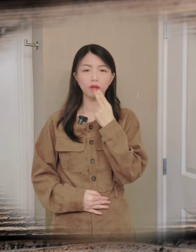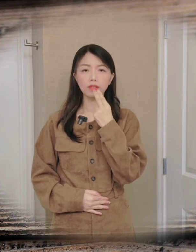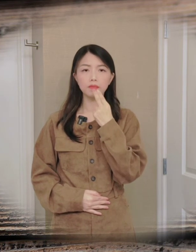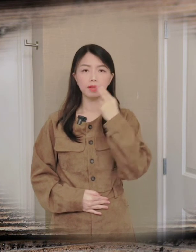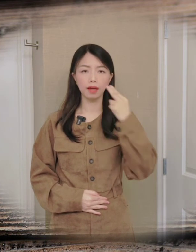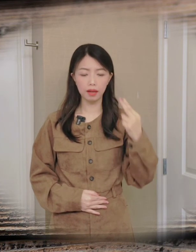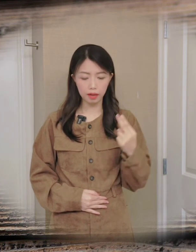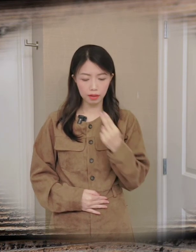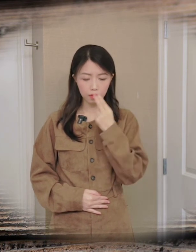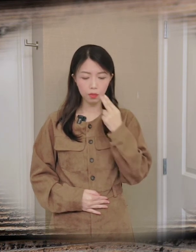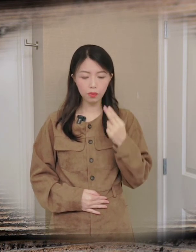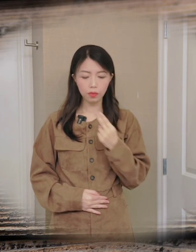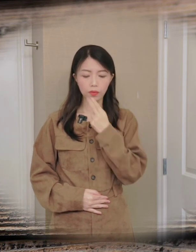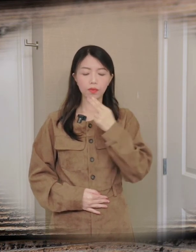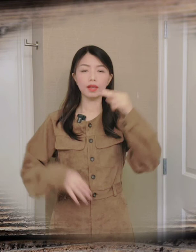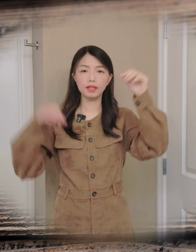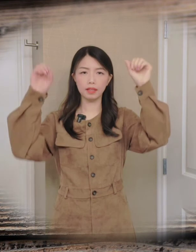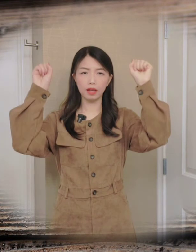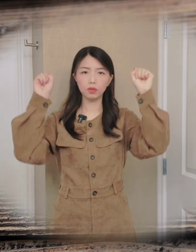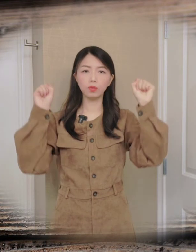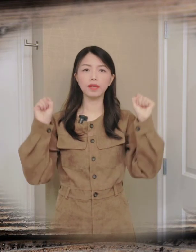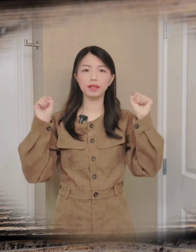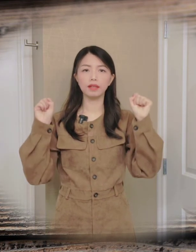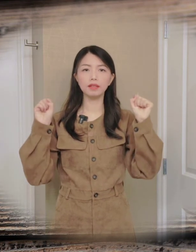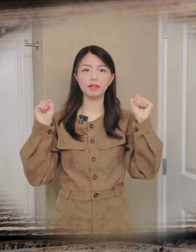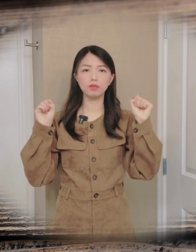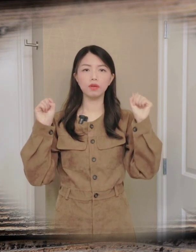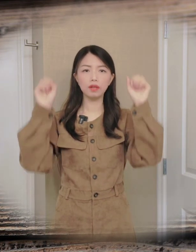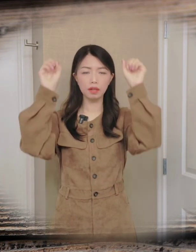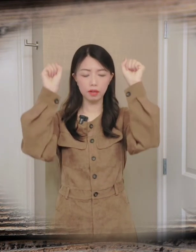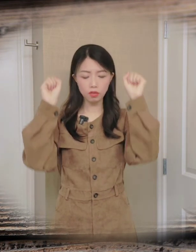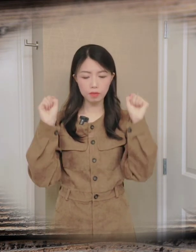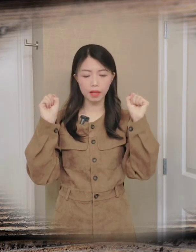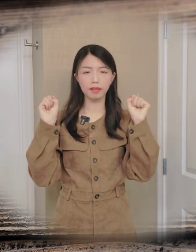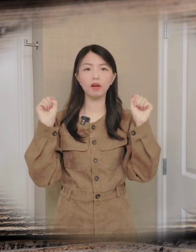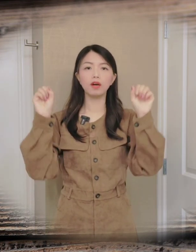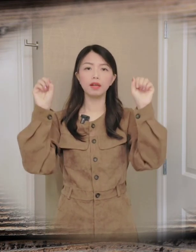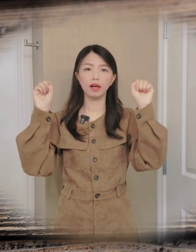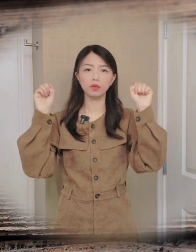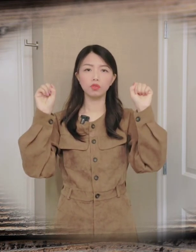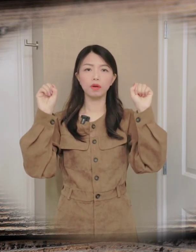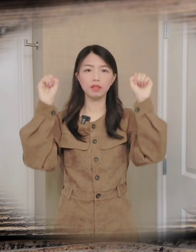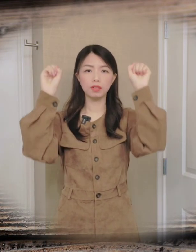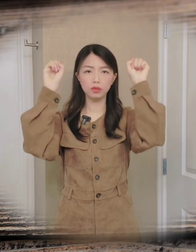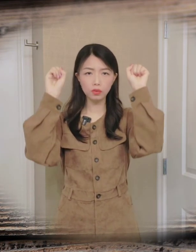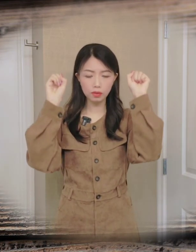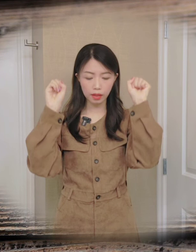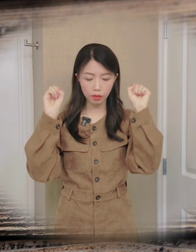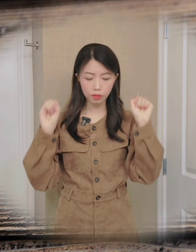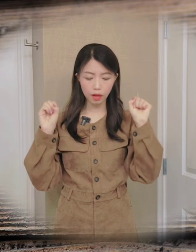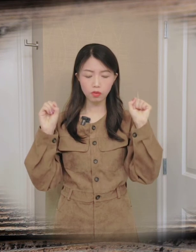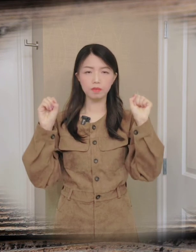있는 그런 뜻입니다. 그리고 계시다, 존재한다는 뜻의 수어를 이렇게 해주시면 되는데요. 양손 주먹을